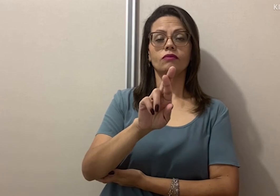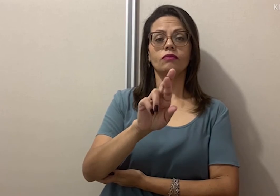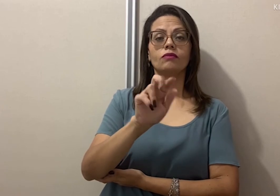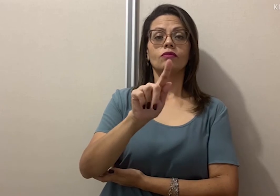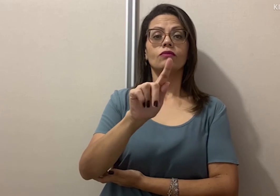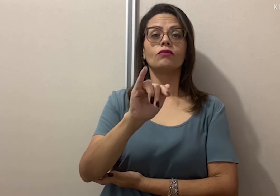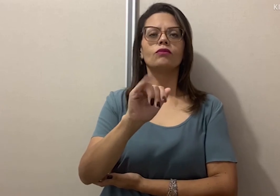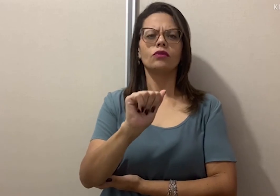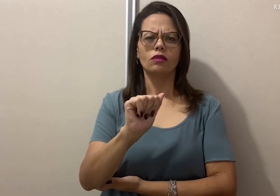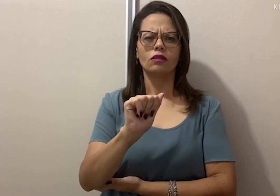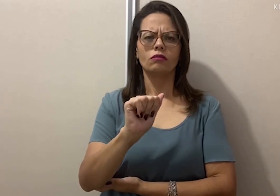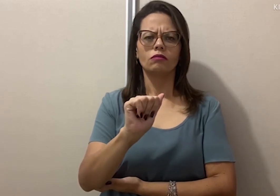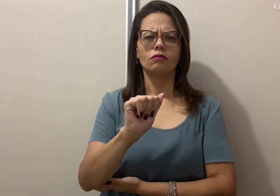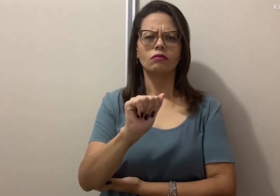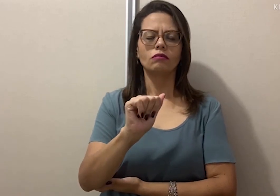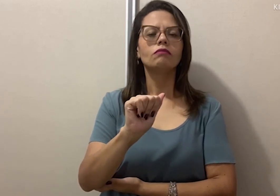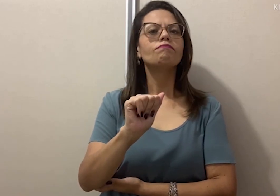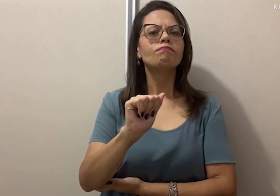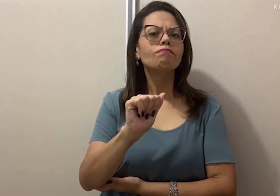Um outro, cirurgia.